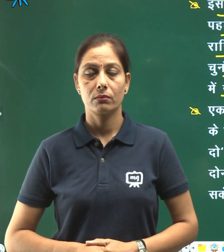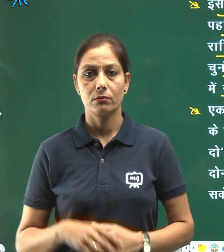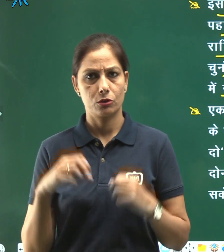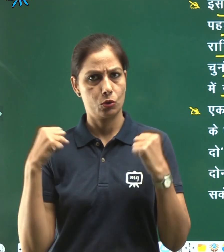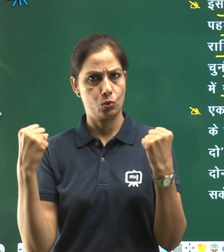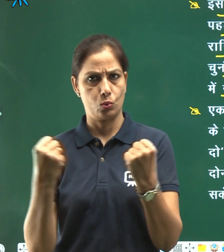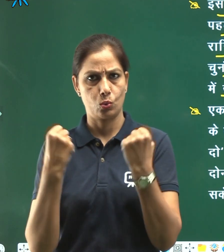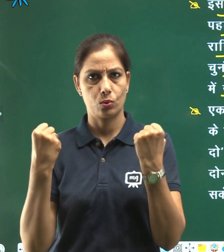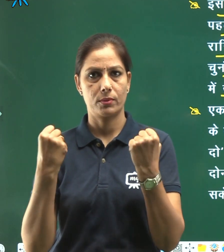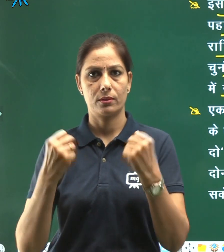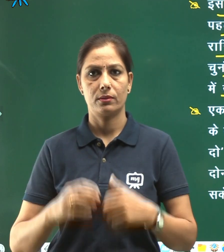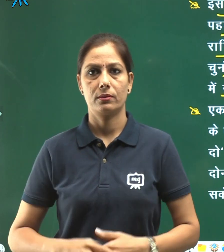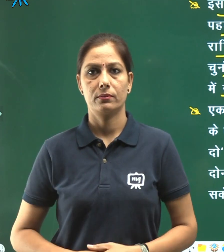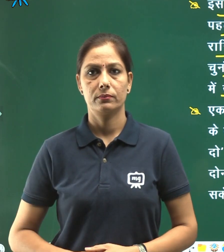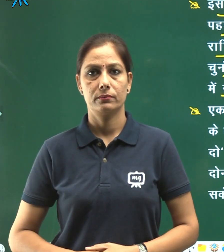जोश भरती थी।